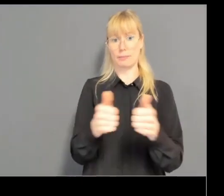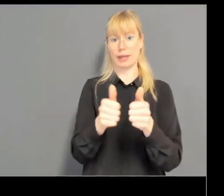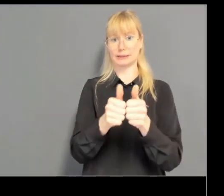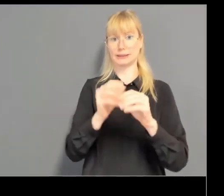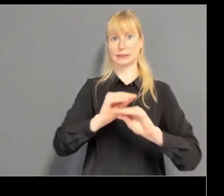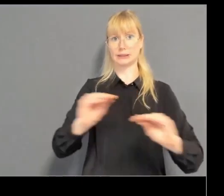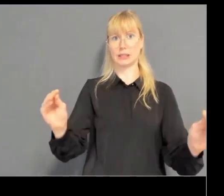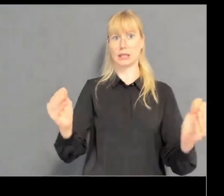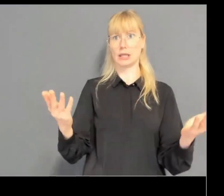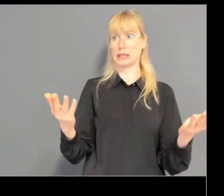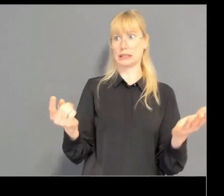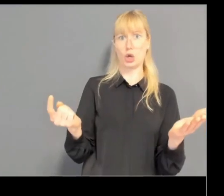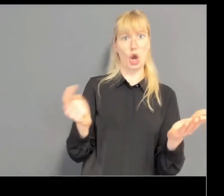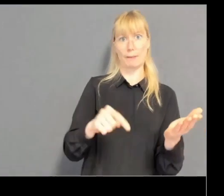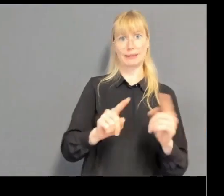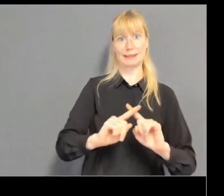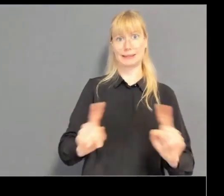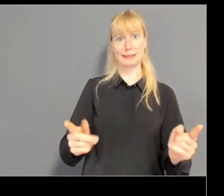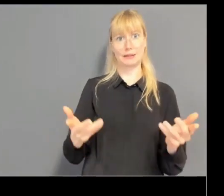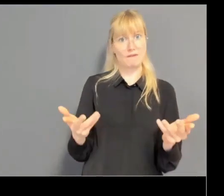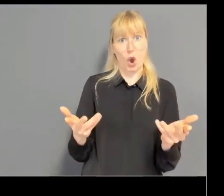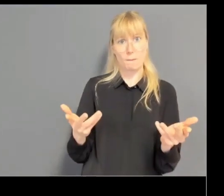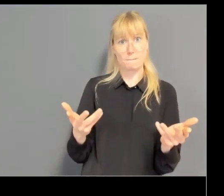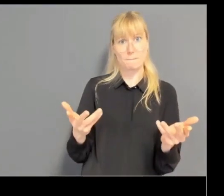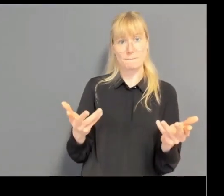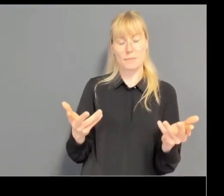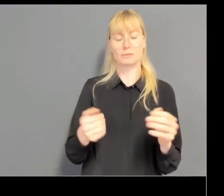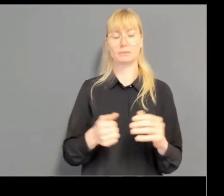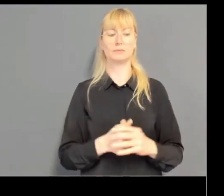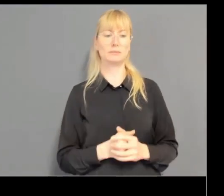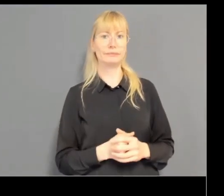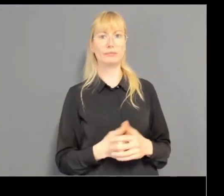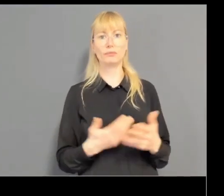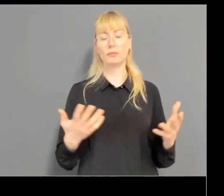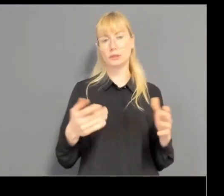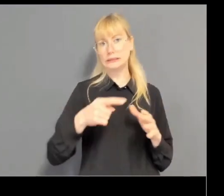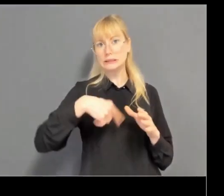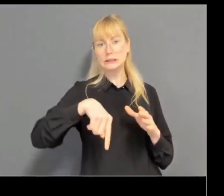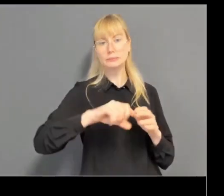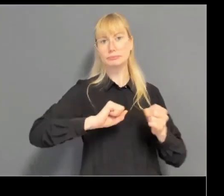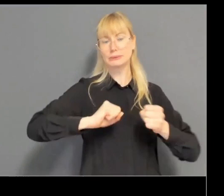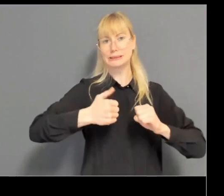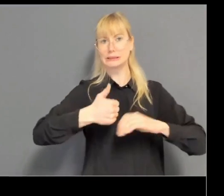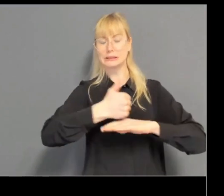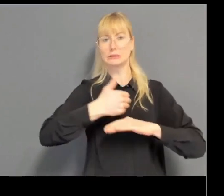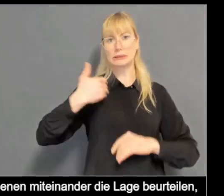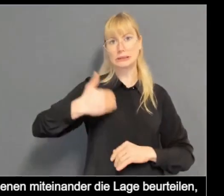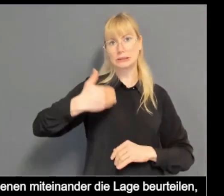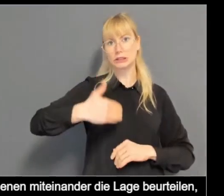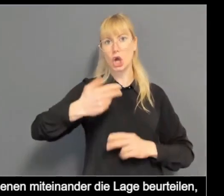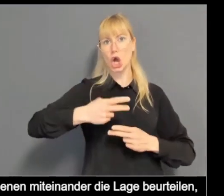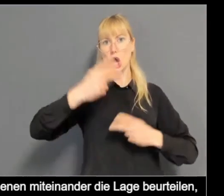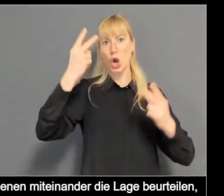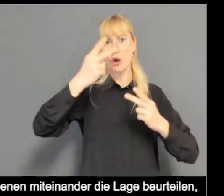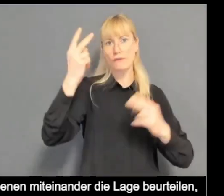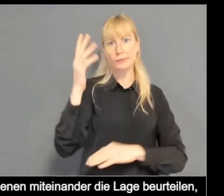Kabinettssitzung, wo Flüchtlinge ein entscheidendes Thema waren? Also der Innenminister kommuniziert ja eigentlich